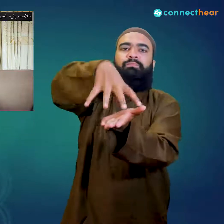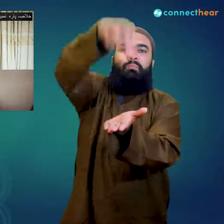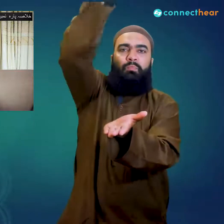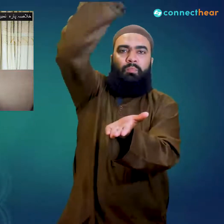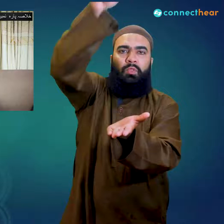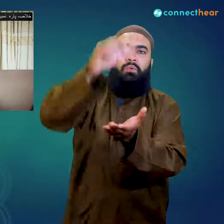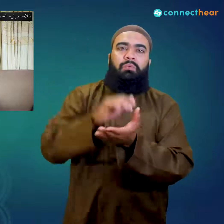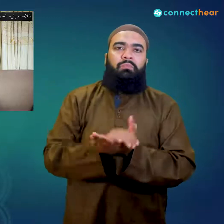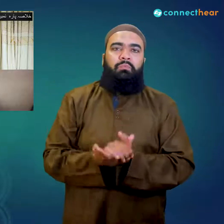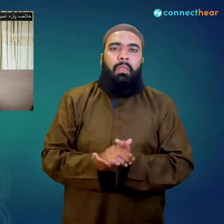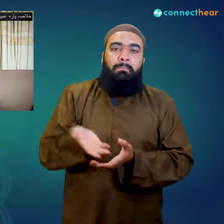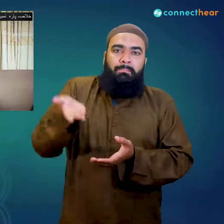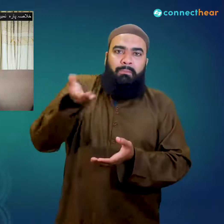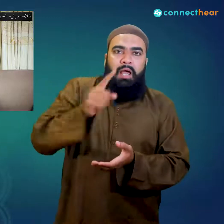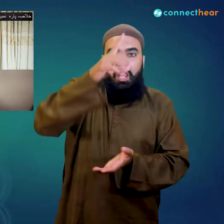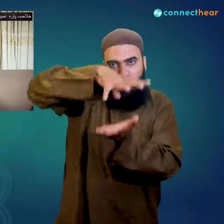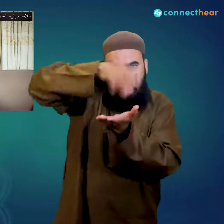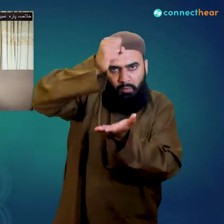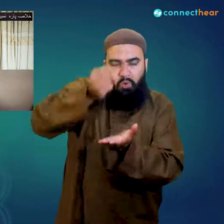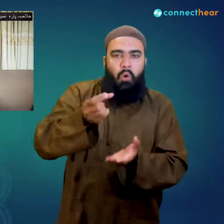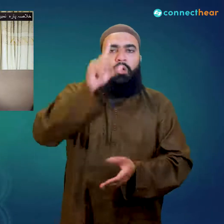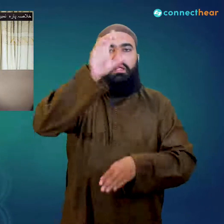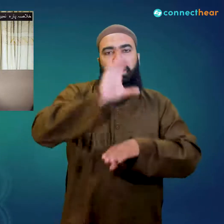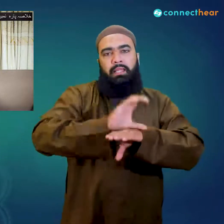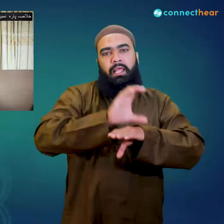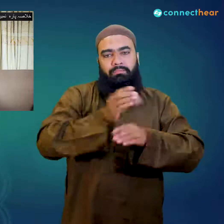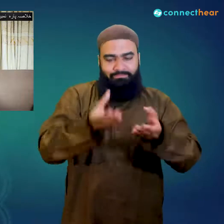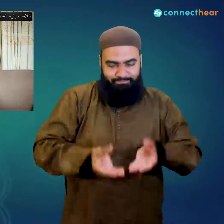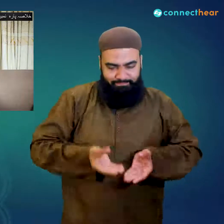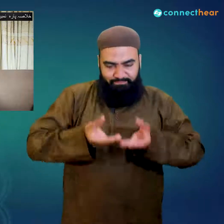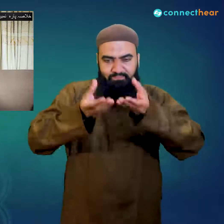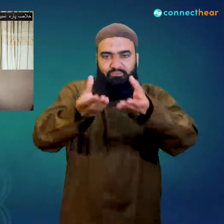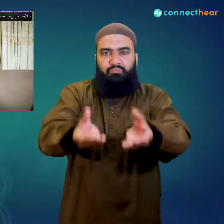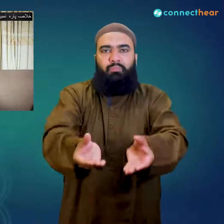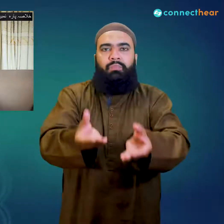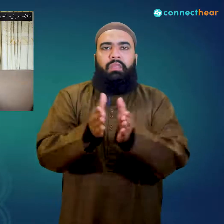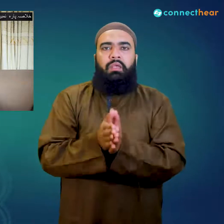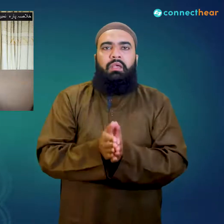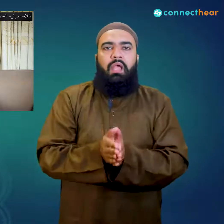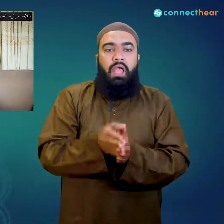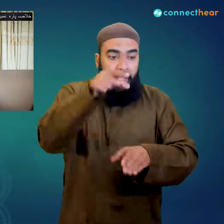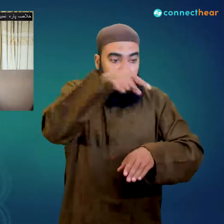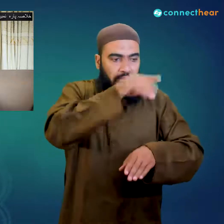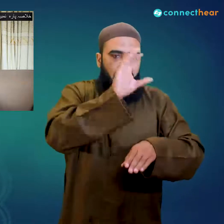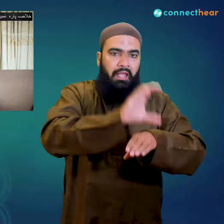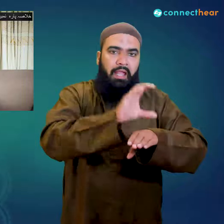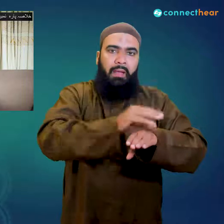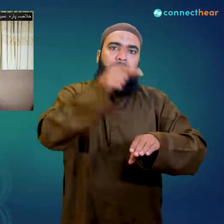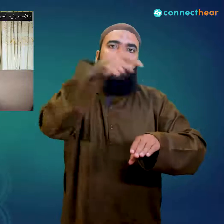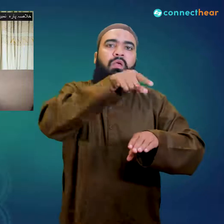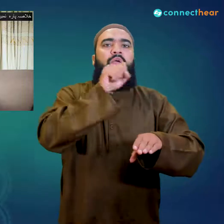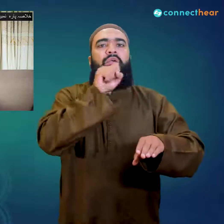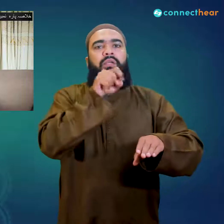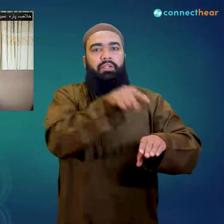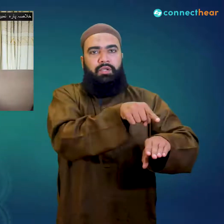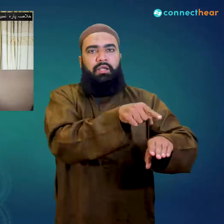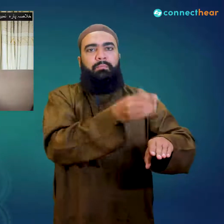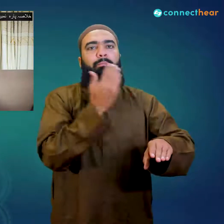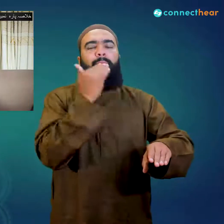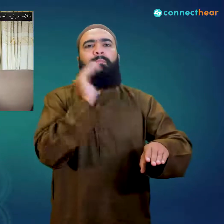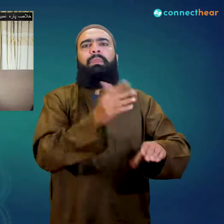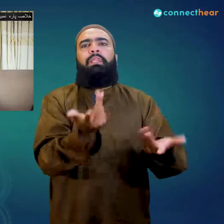کر یہ کتاب ہدایت عطا فرما دی، اور اسی کتاب کی طرف اشارہ ہے۔ ذالک الکتاب، یہ وہ کتاب